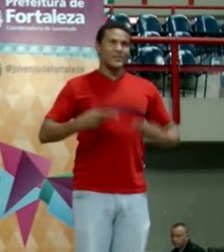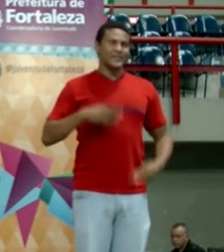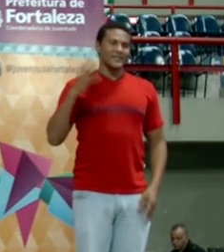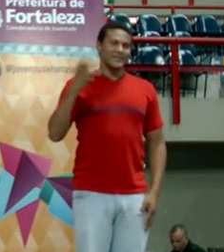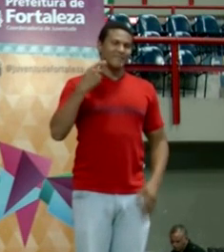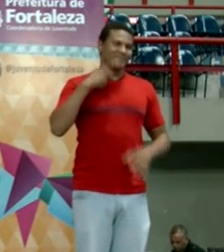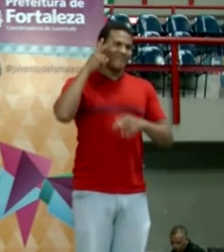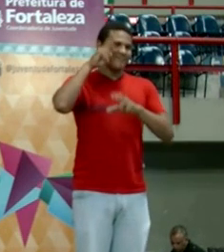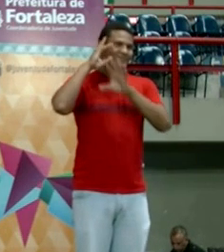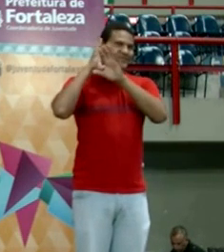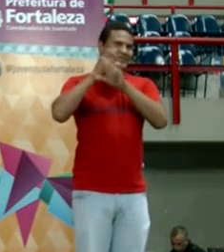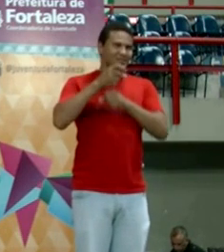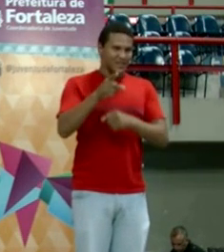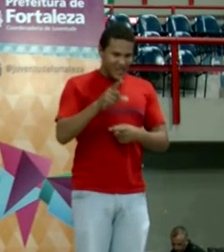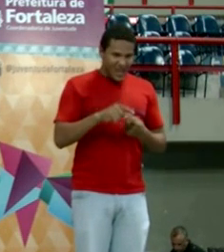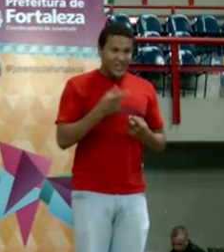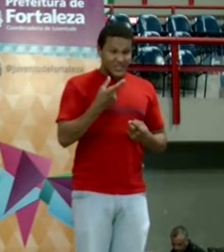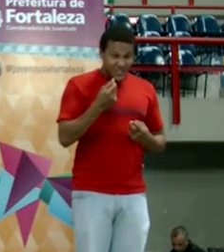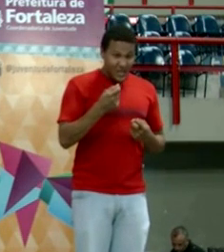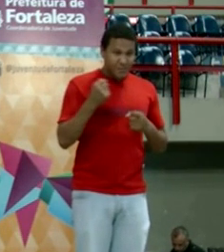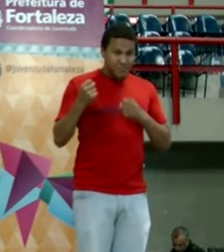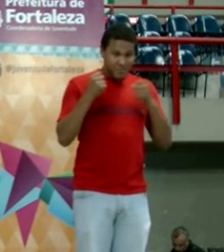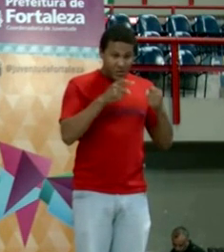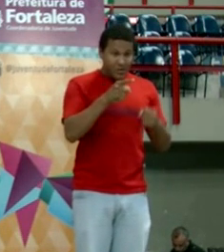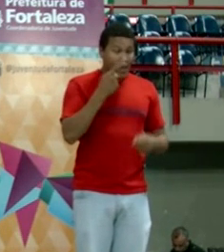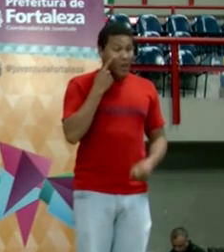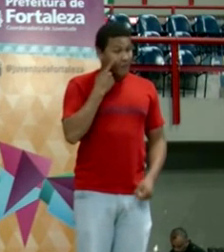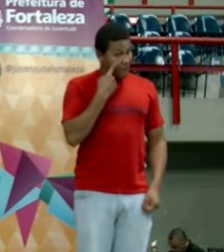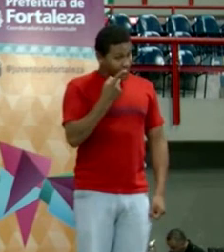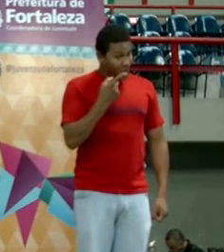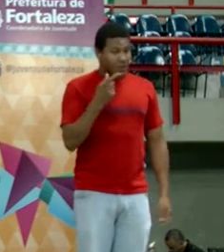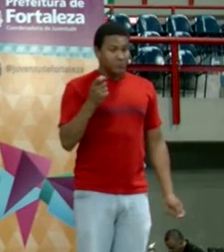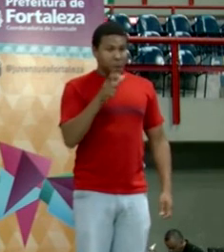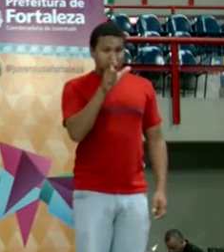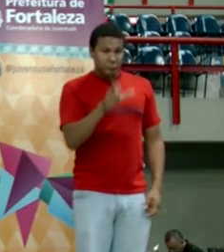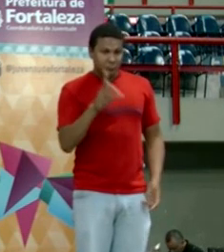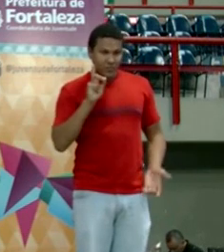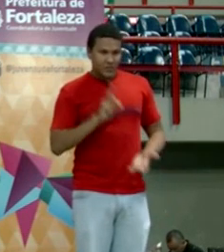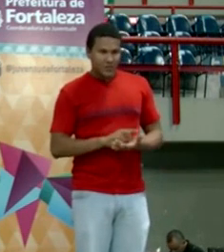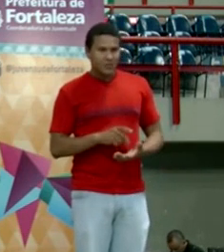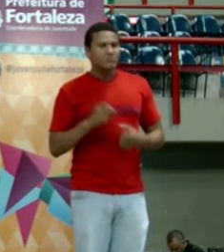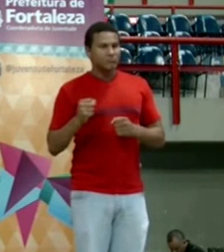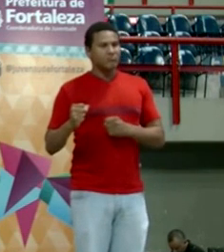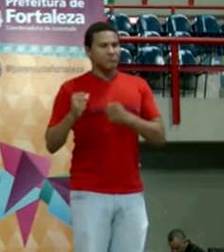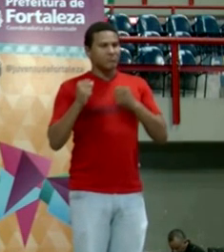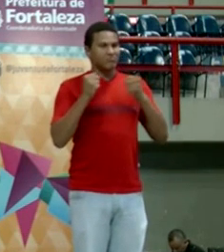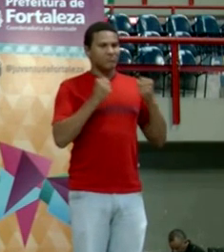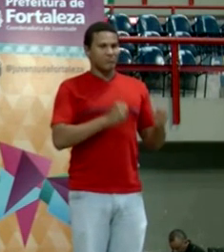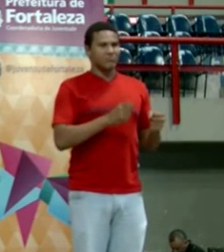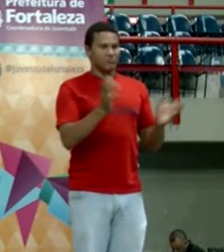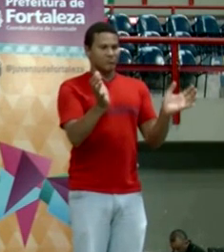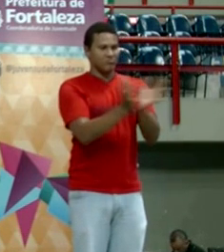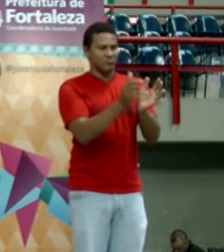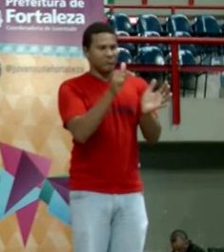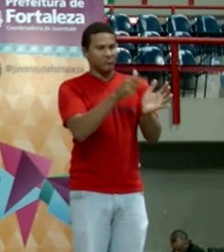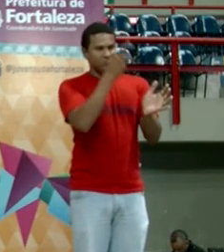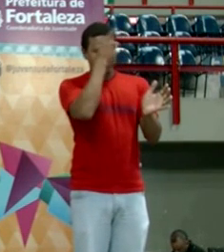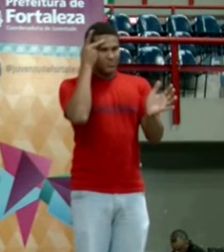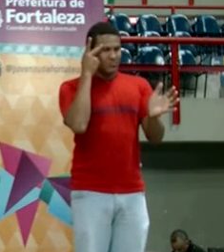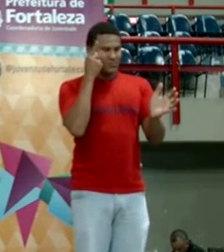aquela frasezinha, dá dinheiro e poder a uma pessoa e você vai ver quem ela é? Por ter poder a um grupo de